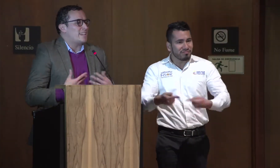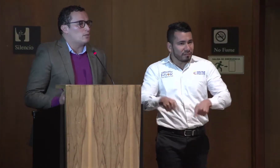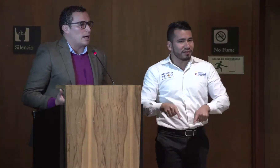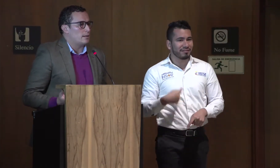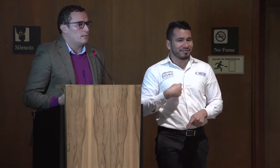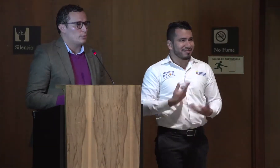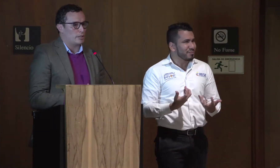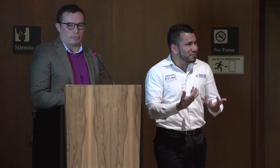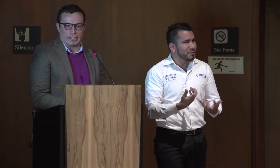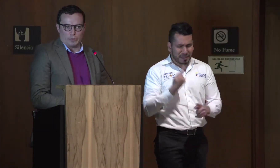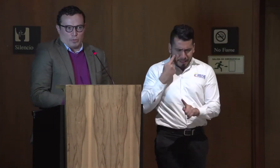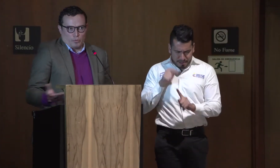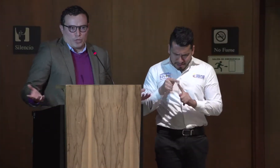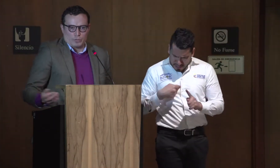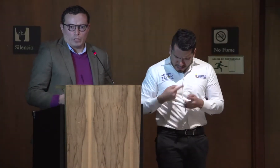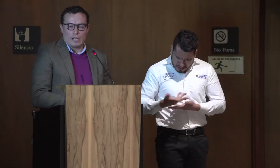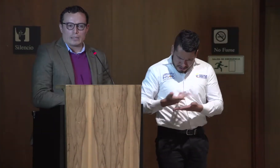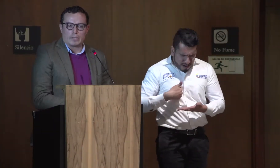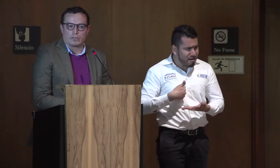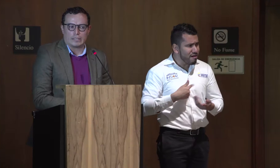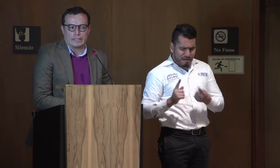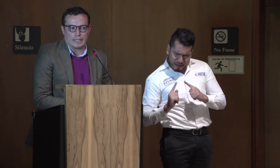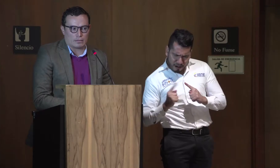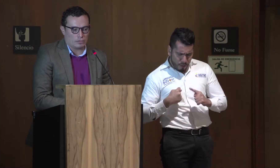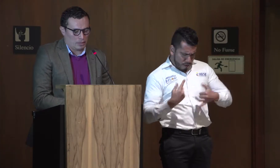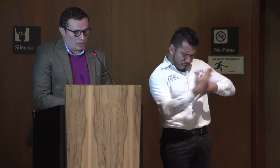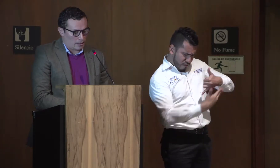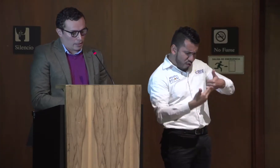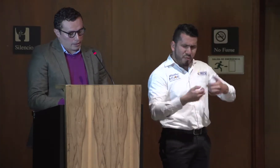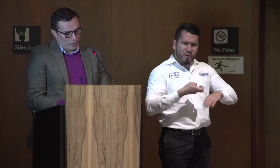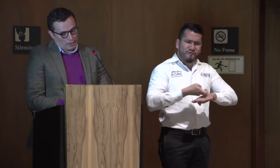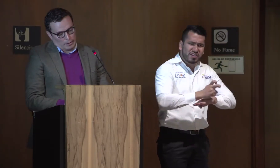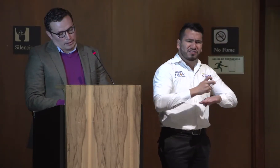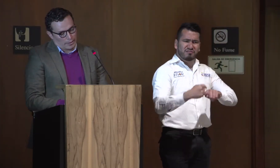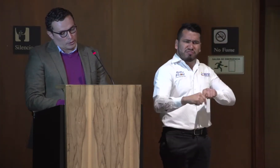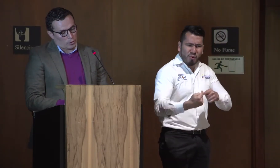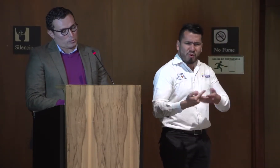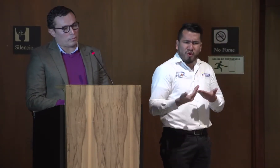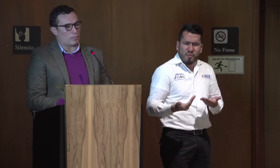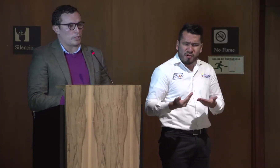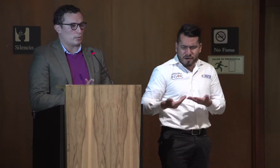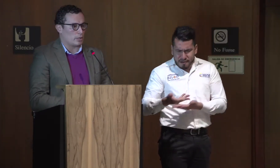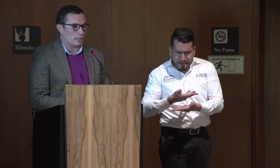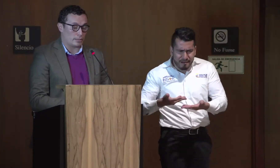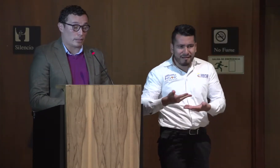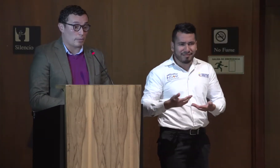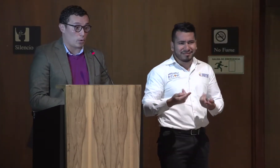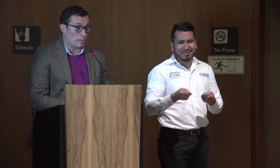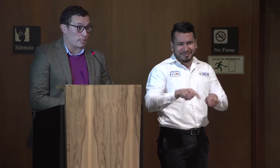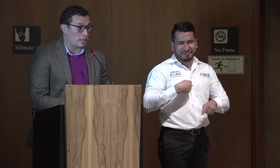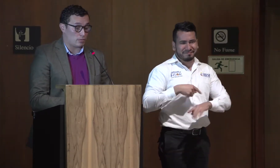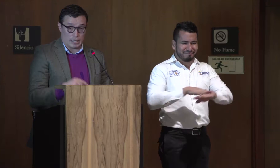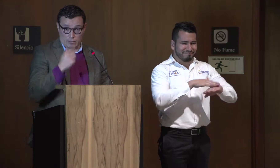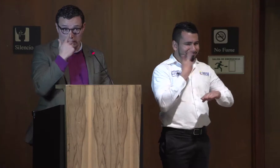para dialogar sobre el conflicto y, por supuesto, también con el liderazgo del Centro de Memoria Histórica, de